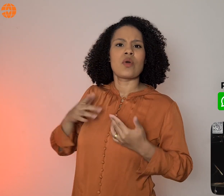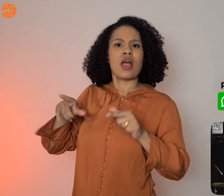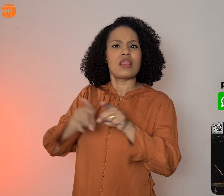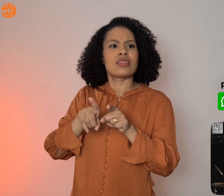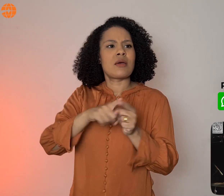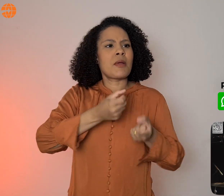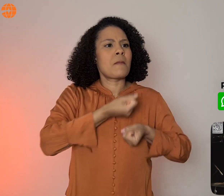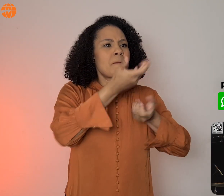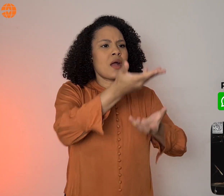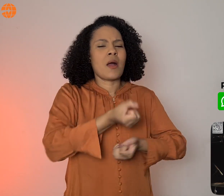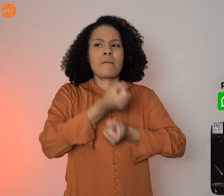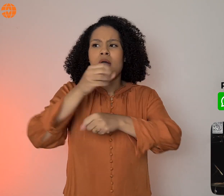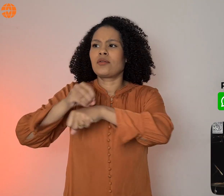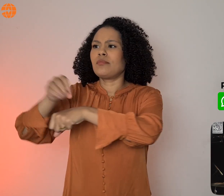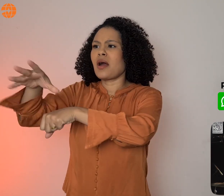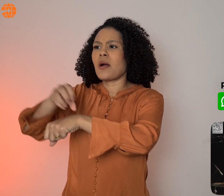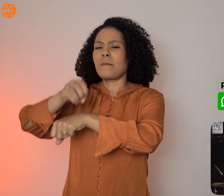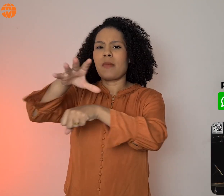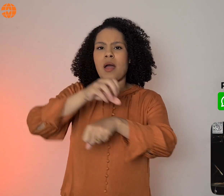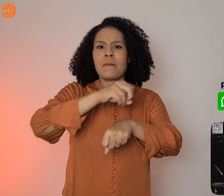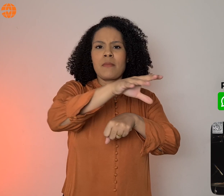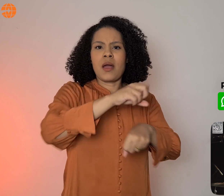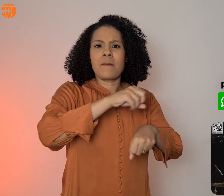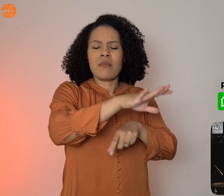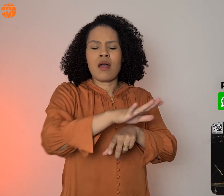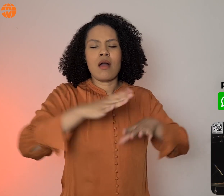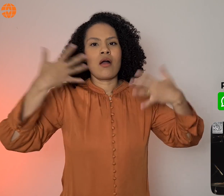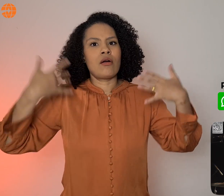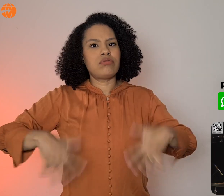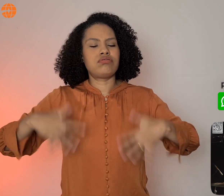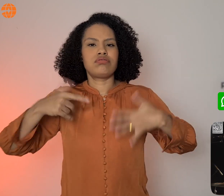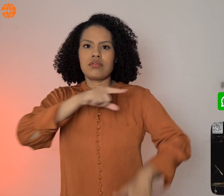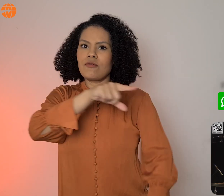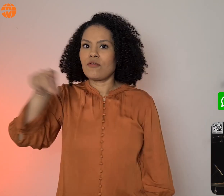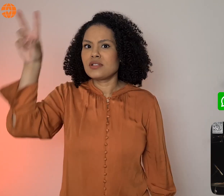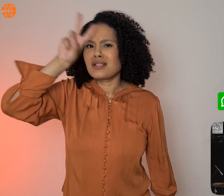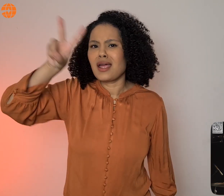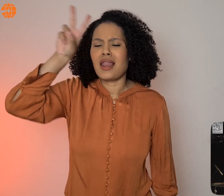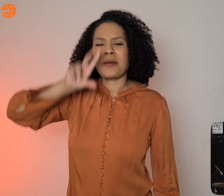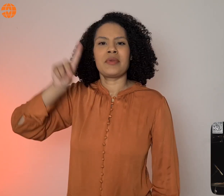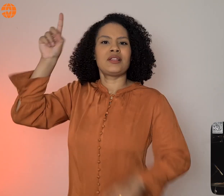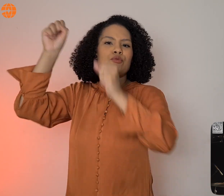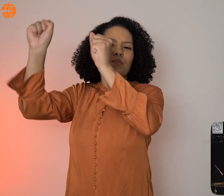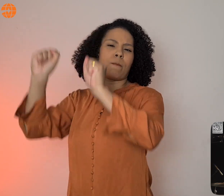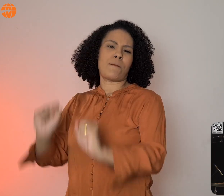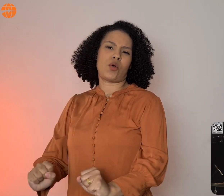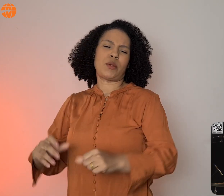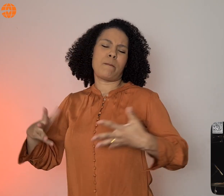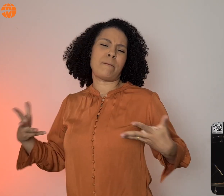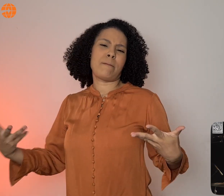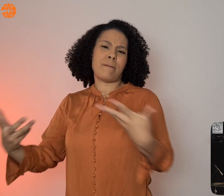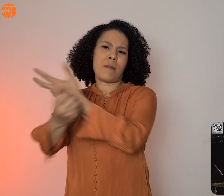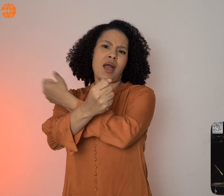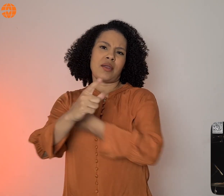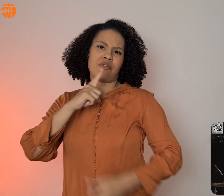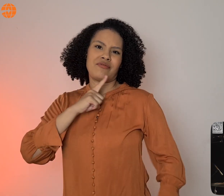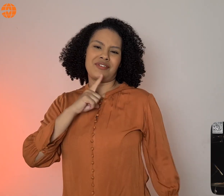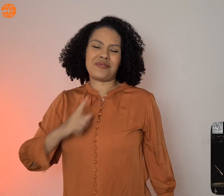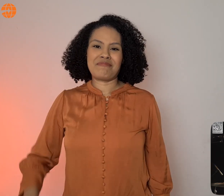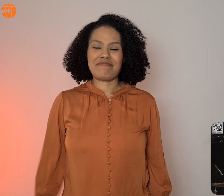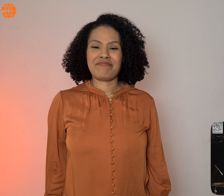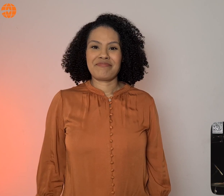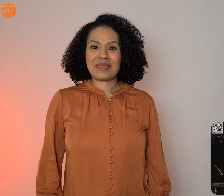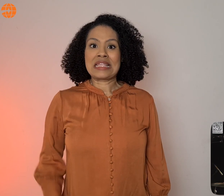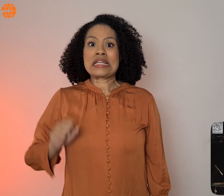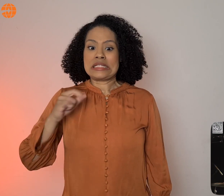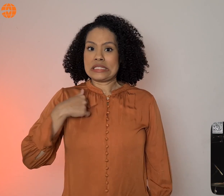você percebe o quão grande Deus é. And y'all, when I do this, I'm often embarrassed E quando eu faço isso, eu geralmente fico ali um pouco